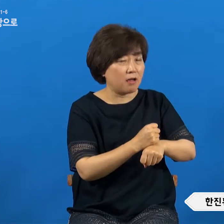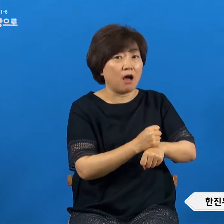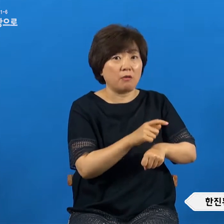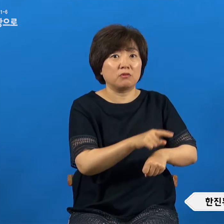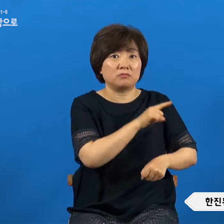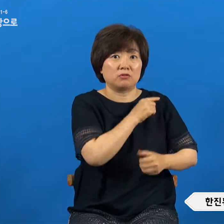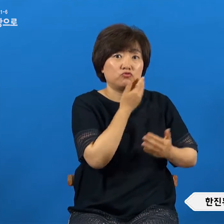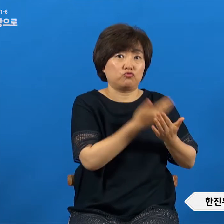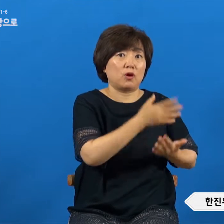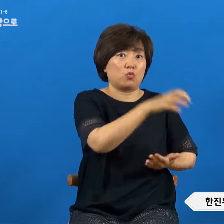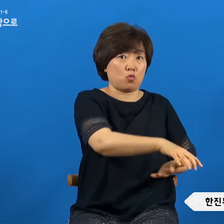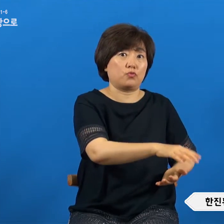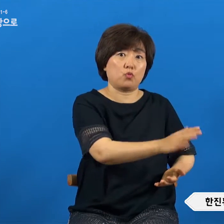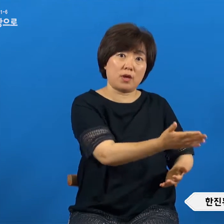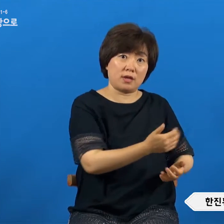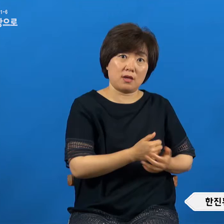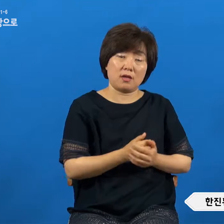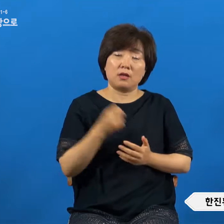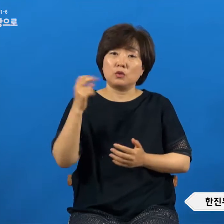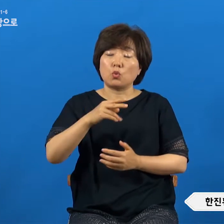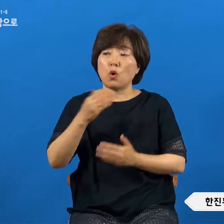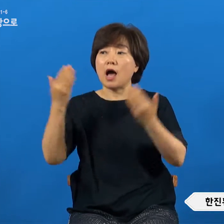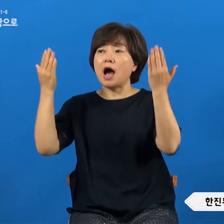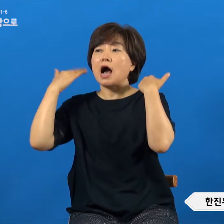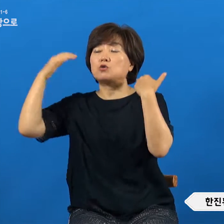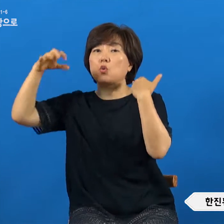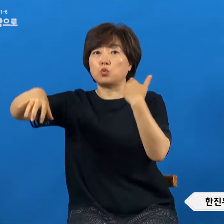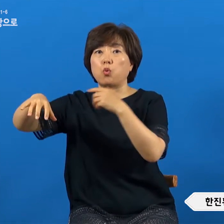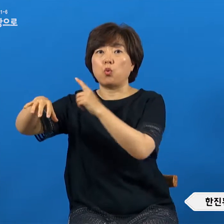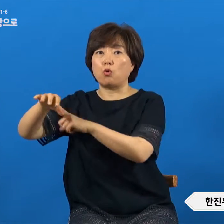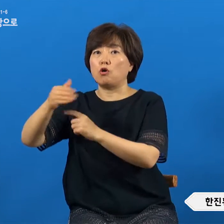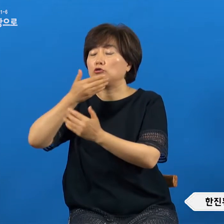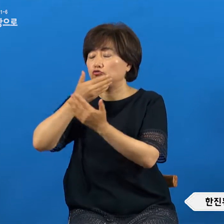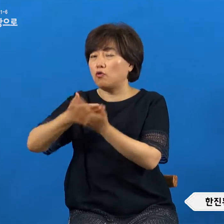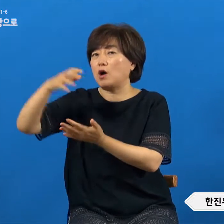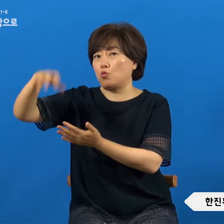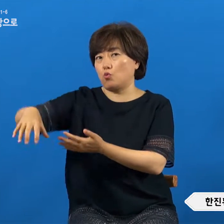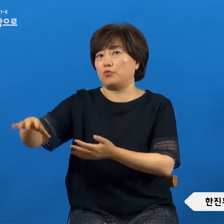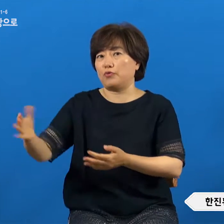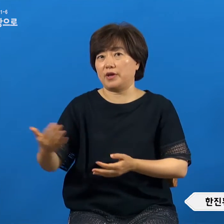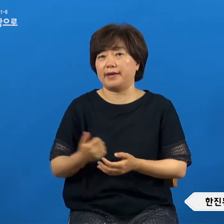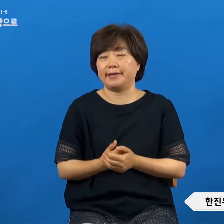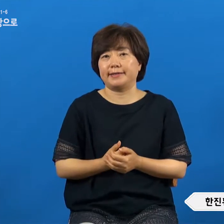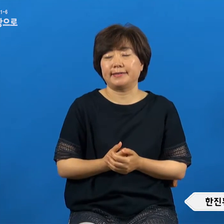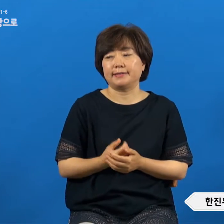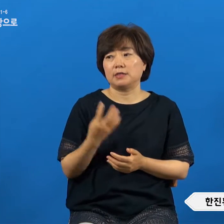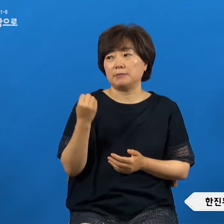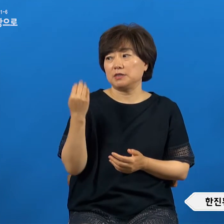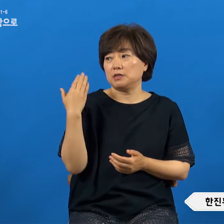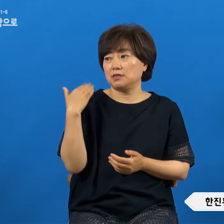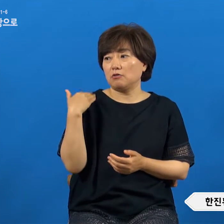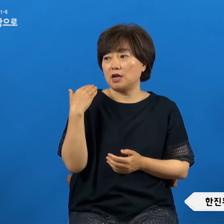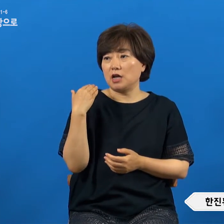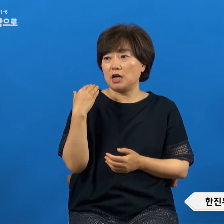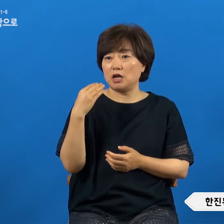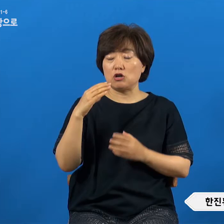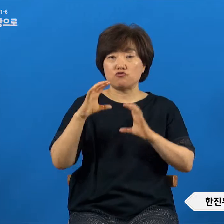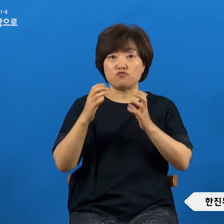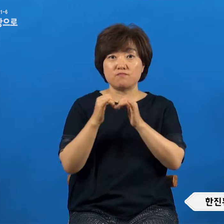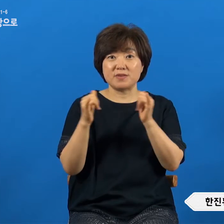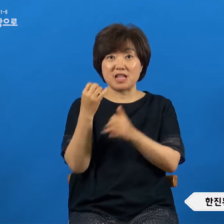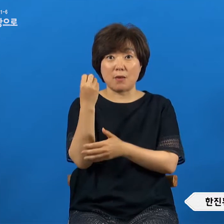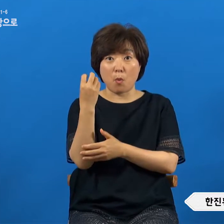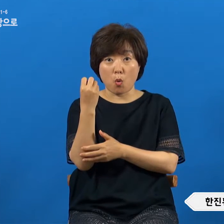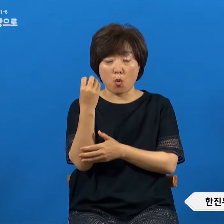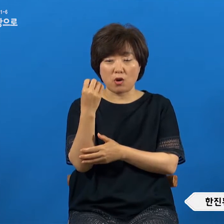학교도 최전방이 될 수 있습니다. 며칠 전에 국민일보에 김주영이라고 하는 중학생